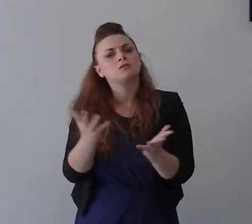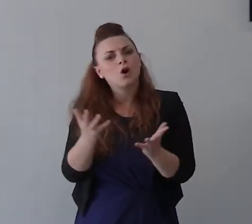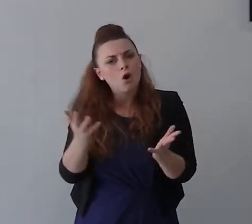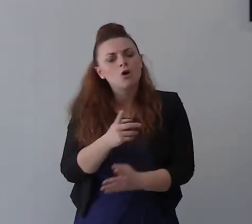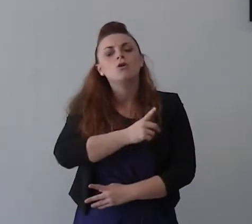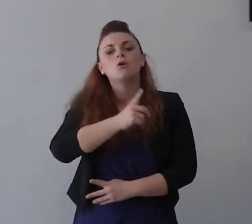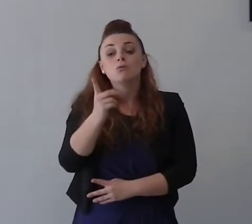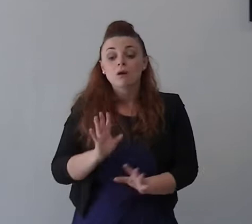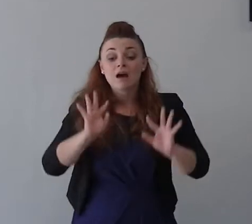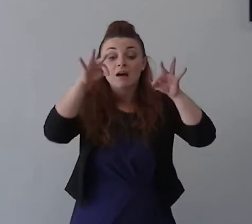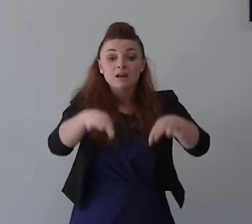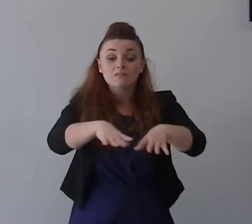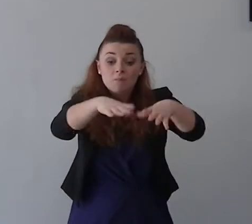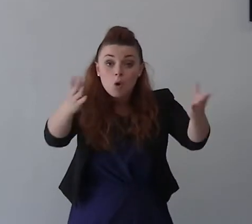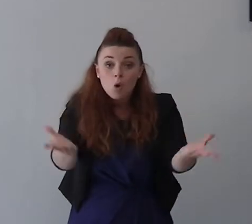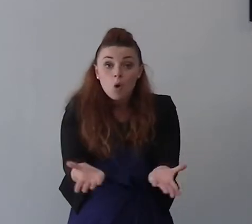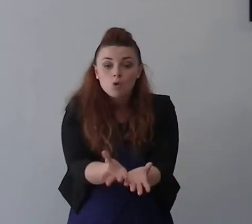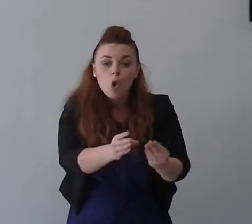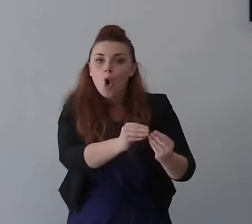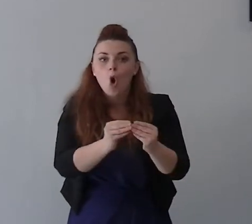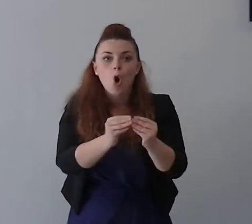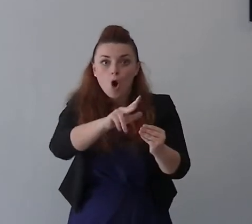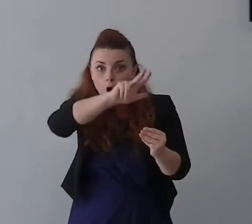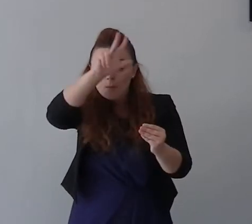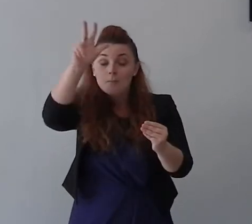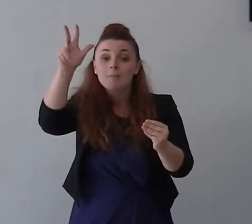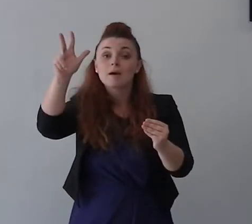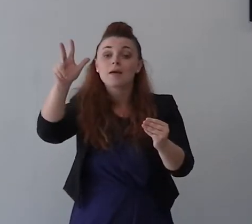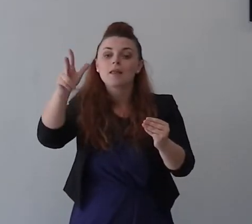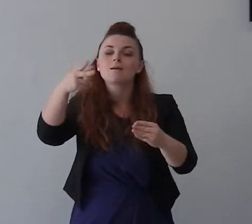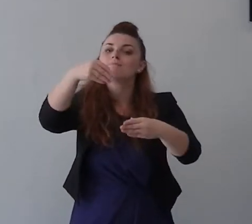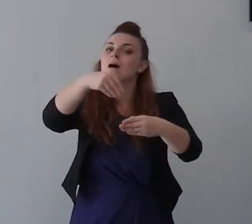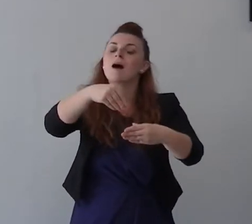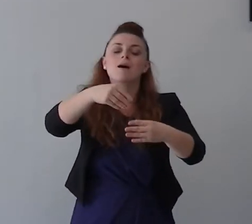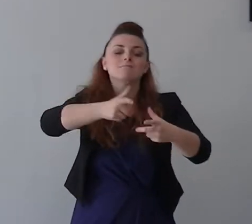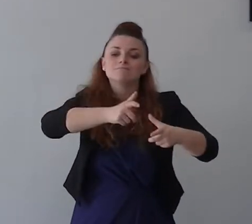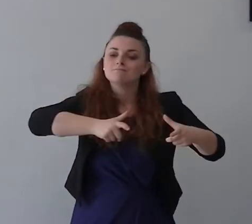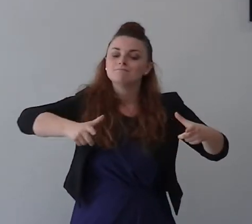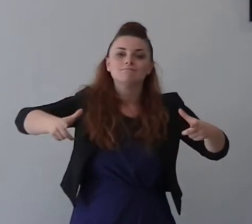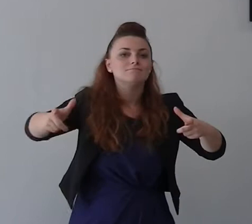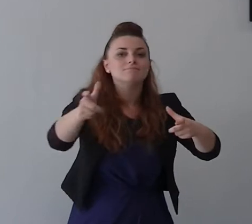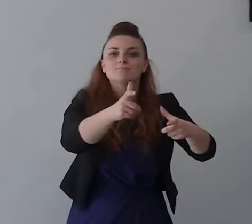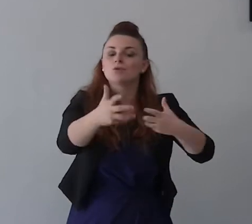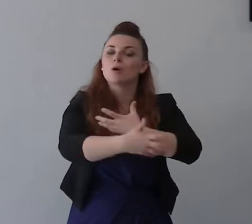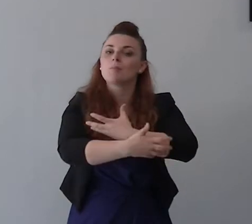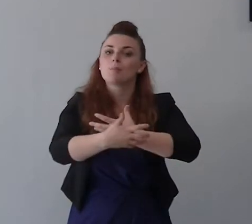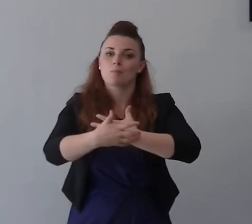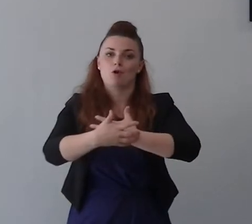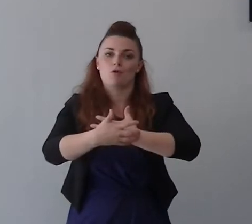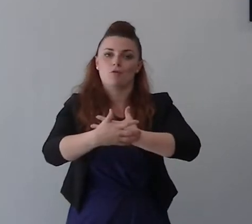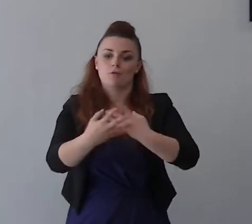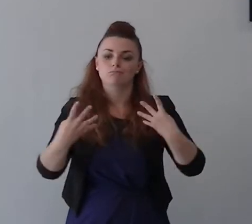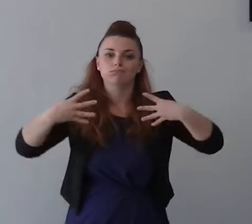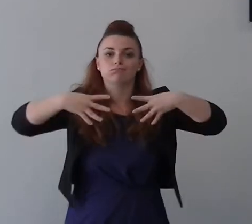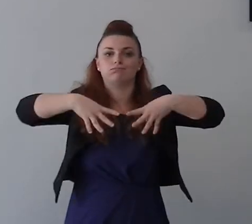Dio discende sulla terra attraverso di Gesù. Sono dei segni importanti, sono dei segni che dobbiamo ricordare nelle